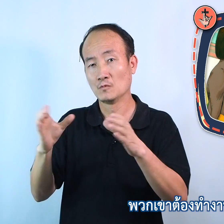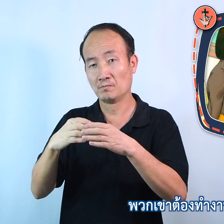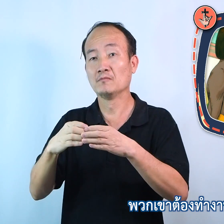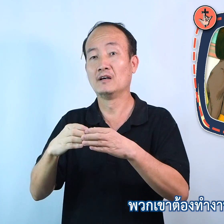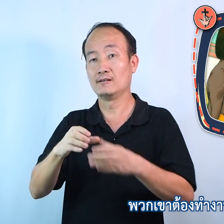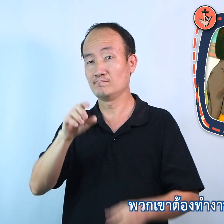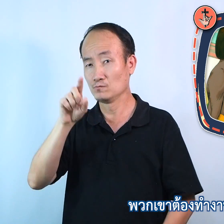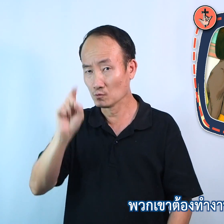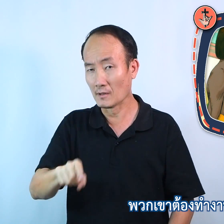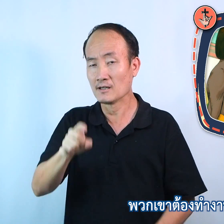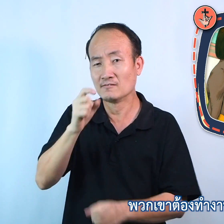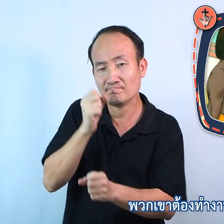พวกเขาต้องทำงานหนัก